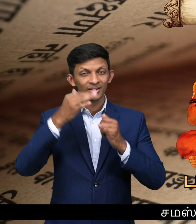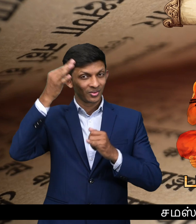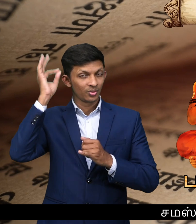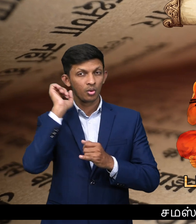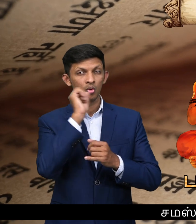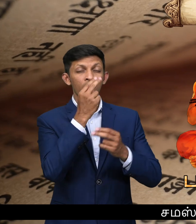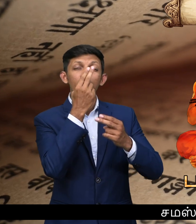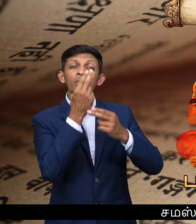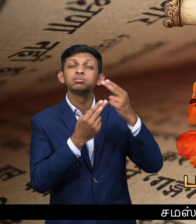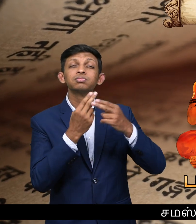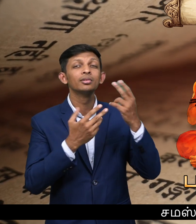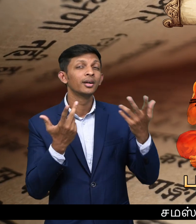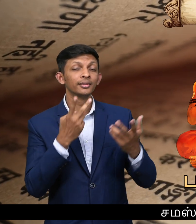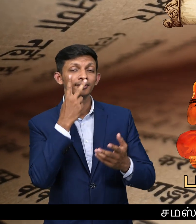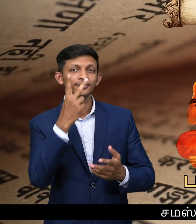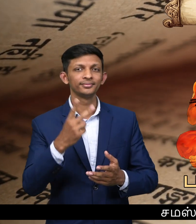சமஸ்கிருத இலக்கியம்.